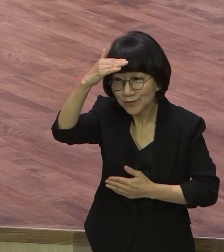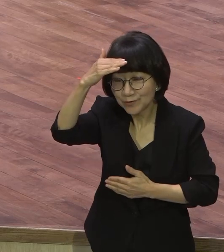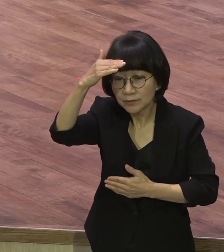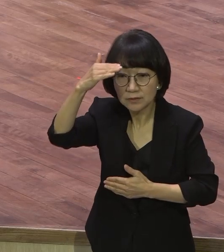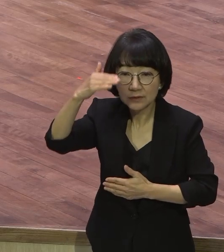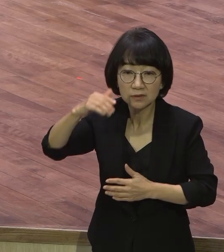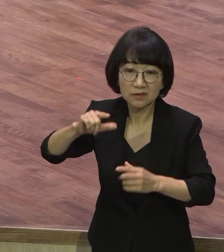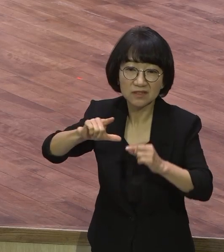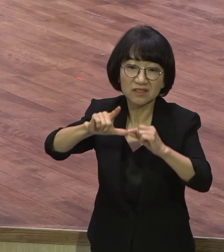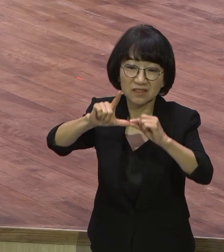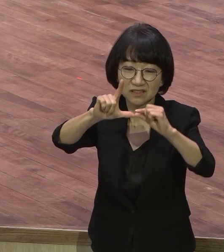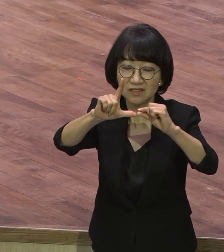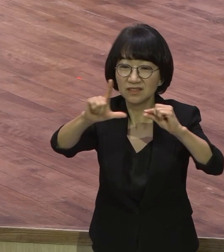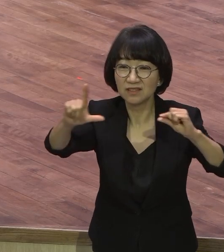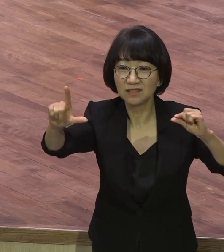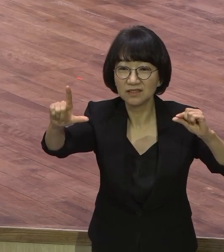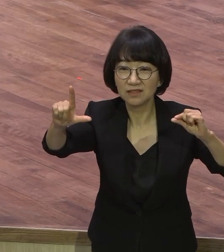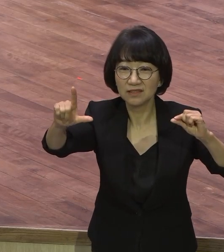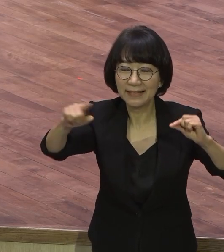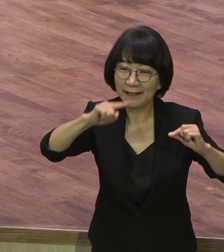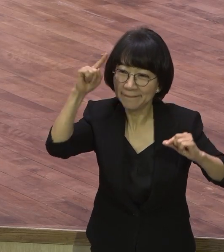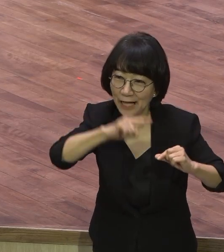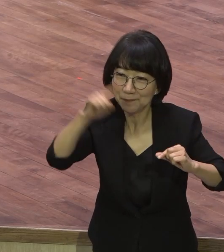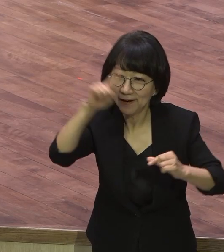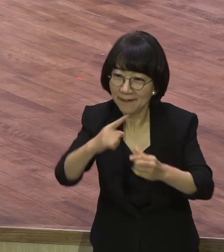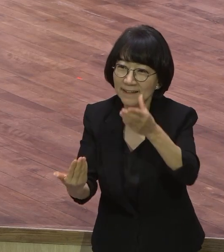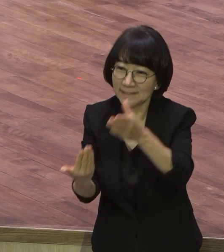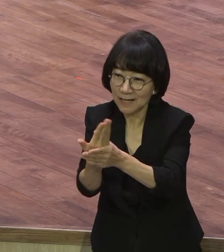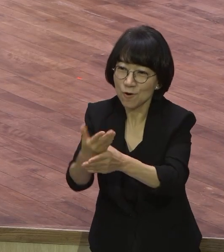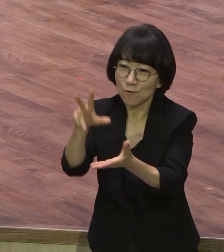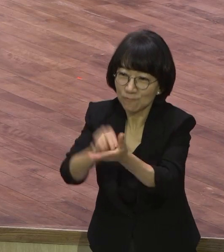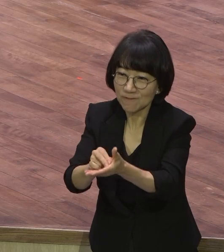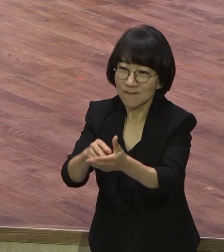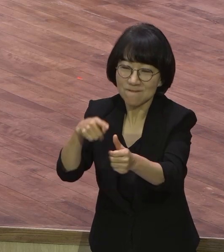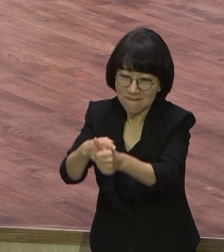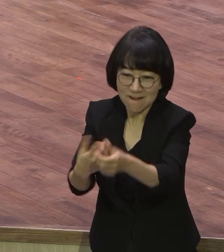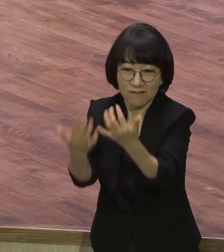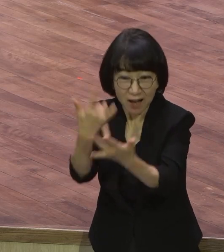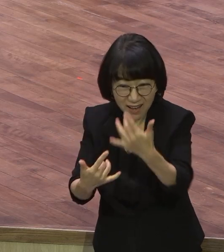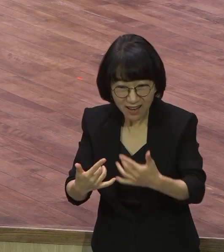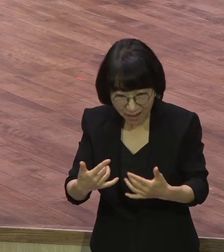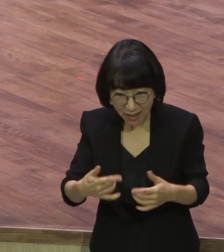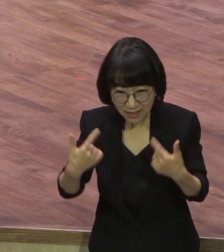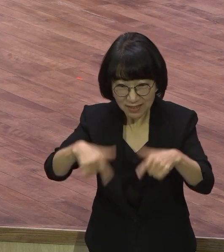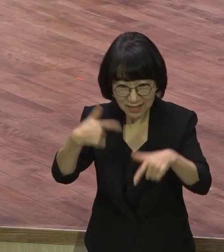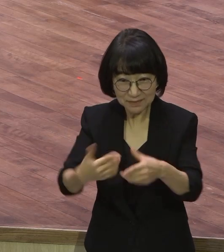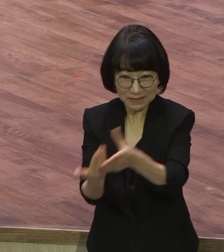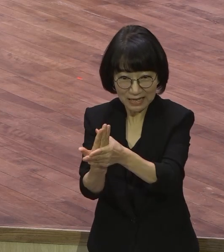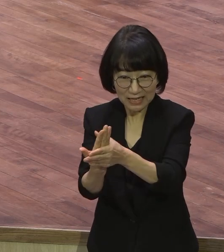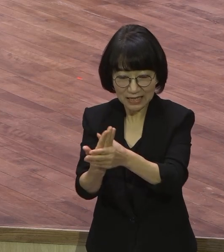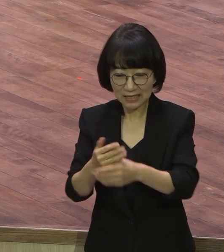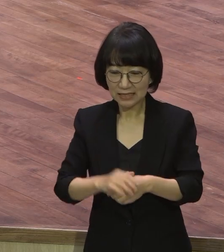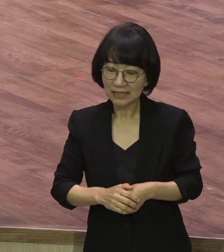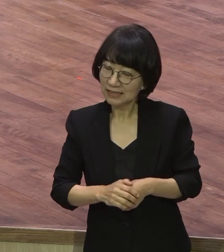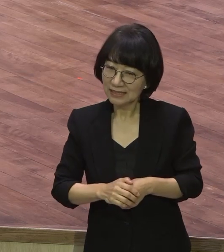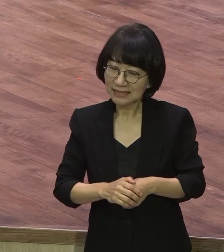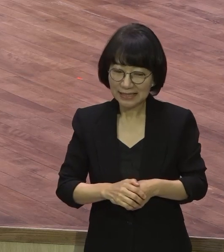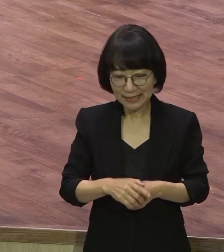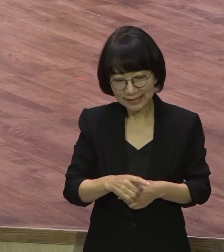거의 부정적으로 말해야 뉴스를 먹어져요. 긍정도 부정으로 바꿔야 돼요. 좋은 것도